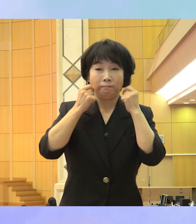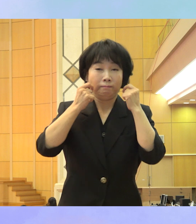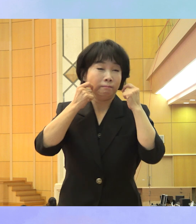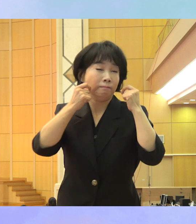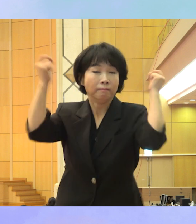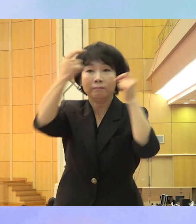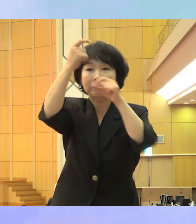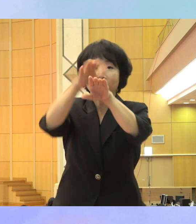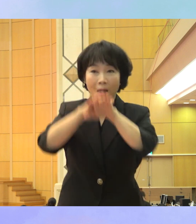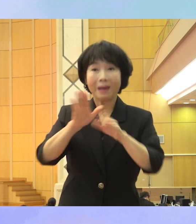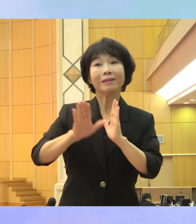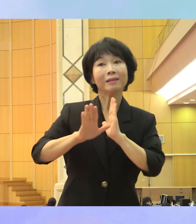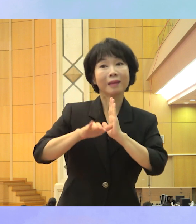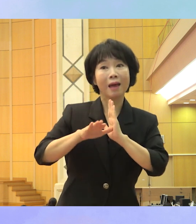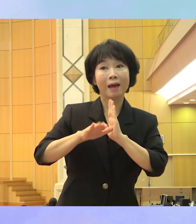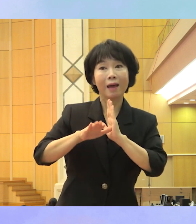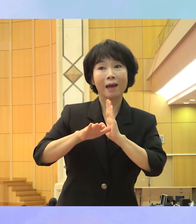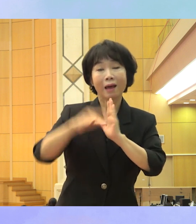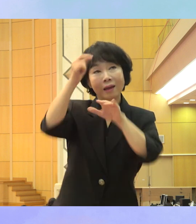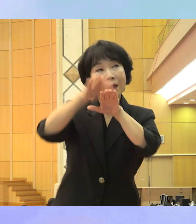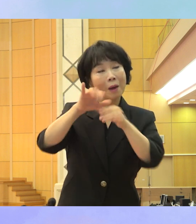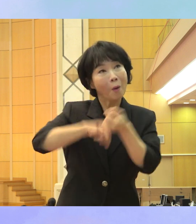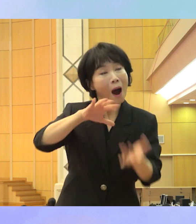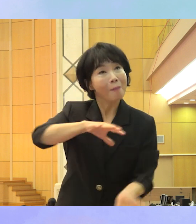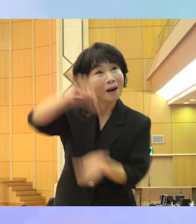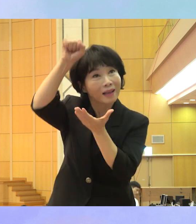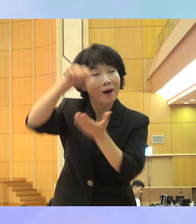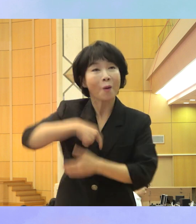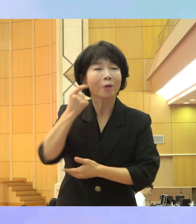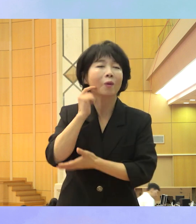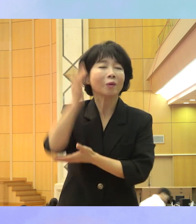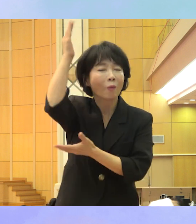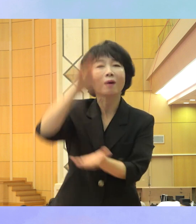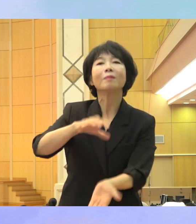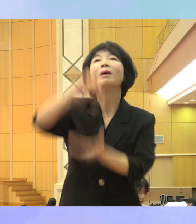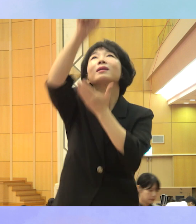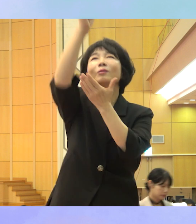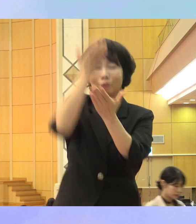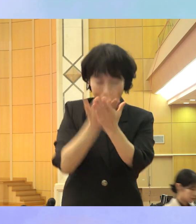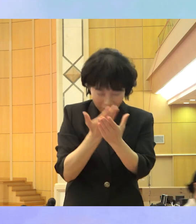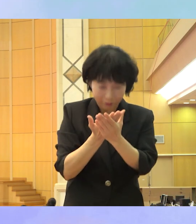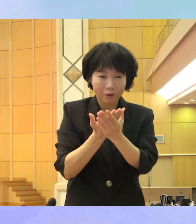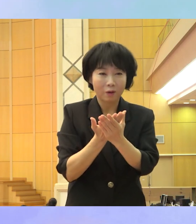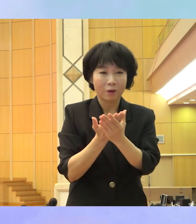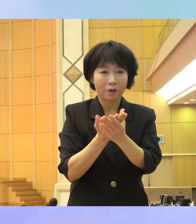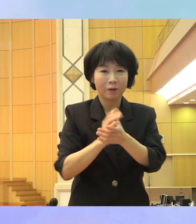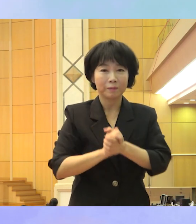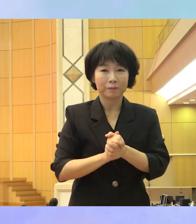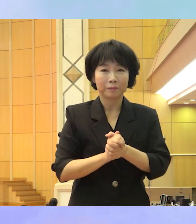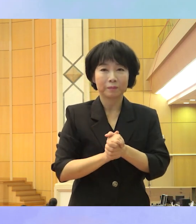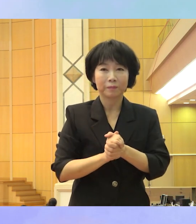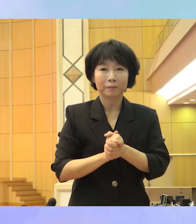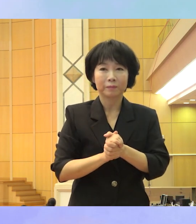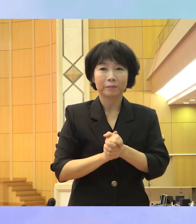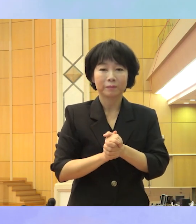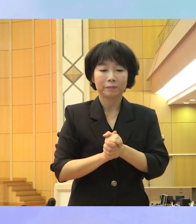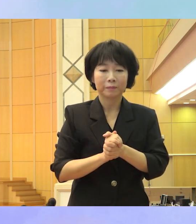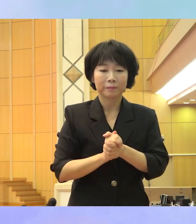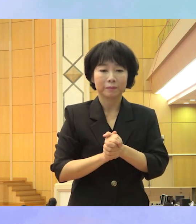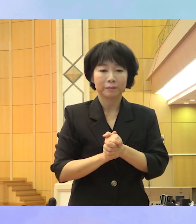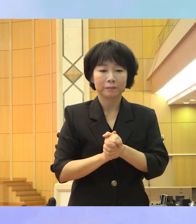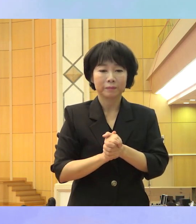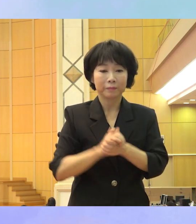예배 드릴 때에 이 예배를 받아 허명하시고 홀로 영광 받아 주시옵소서. 아버지